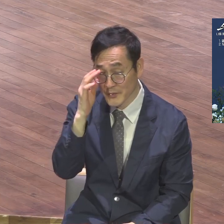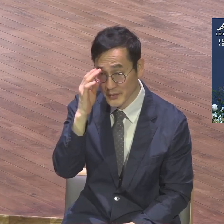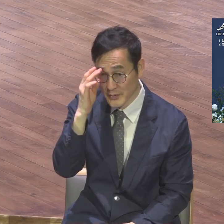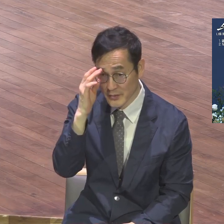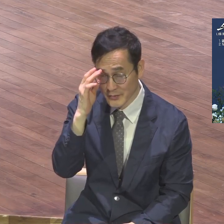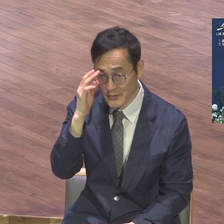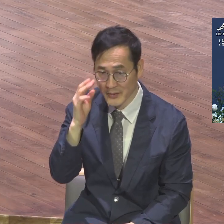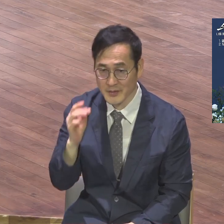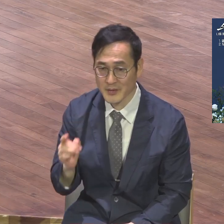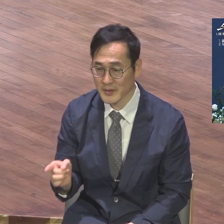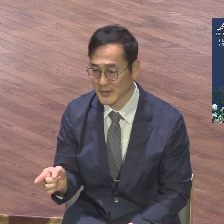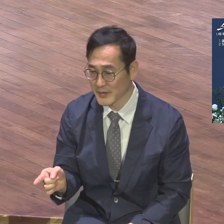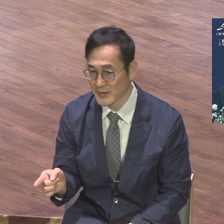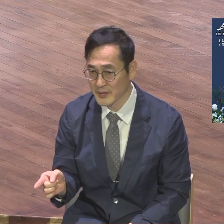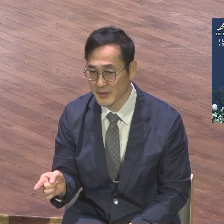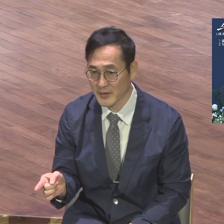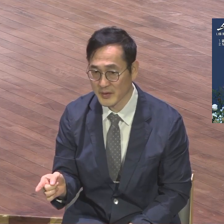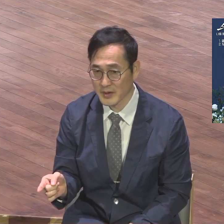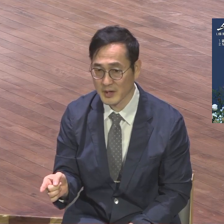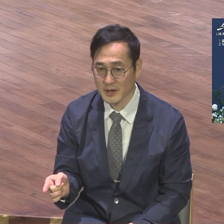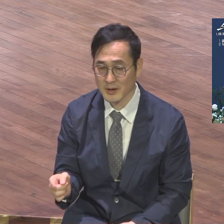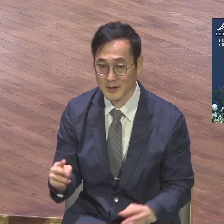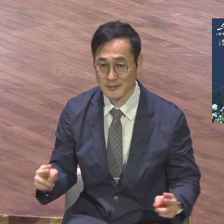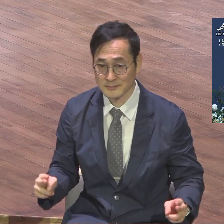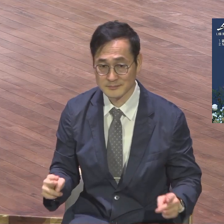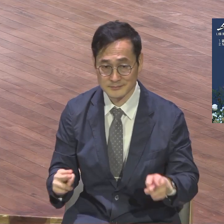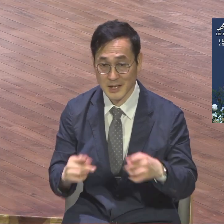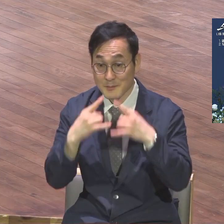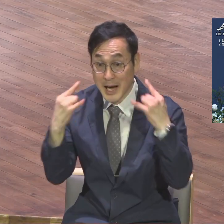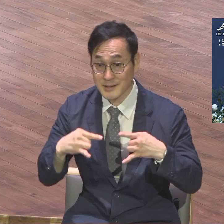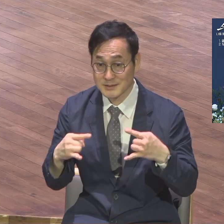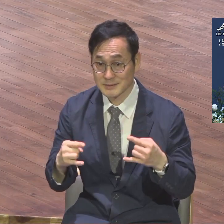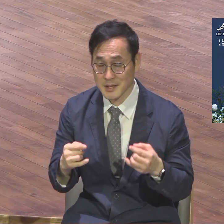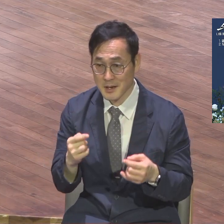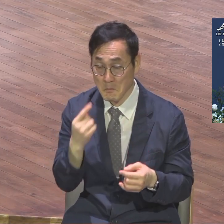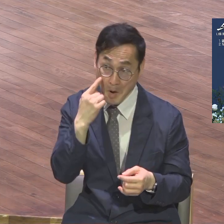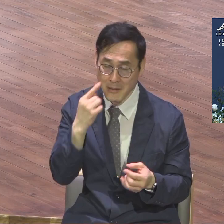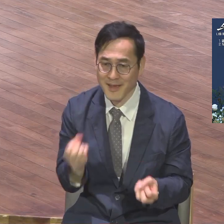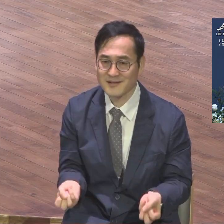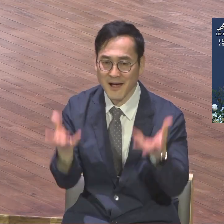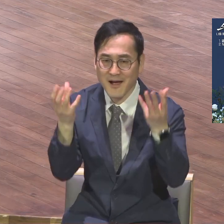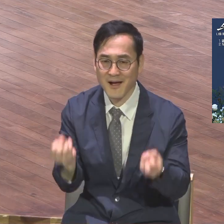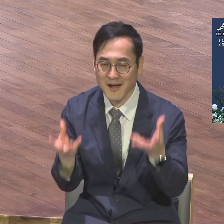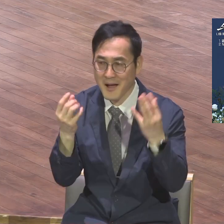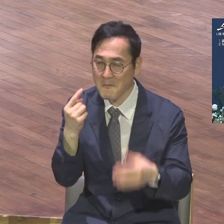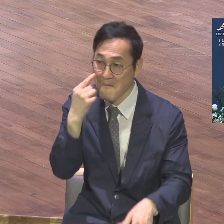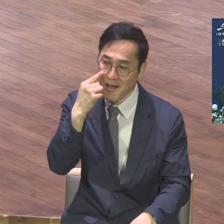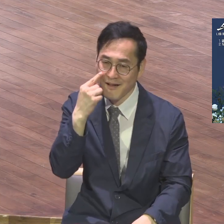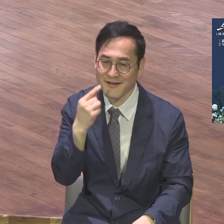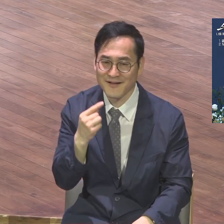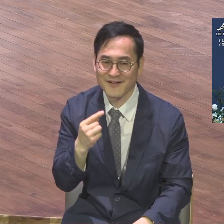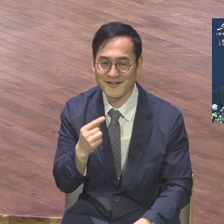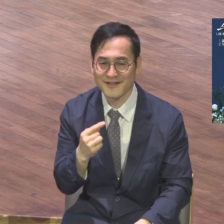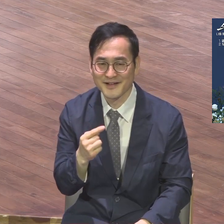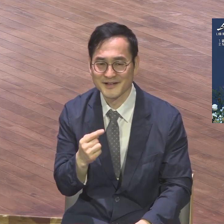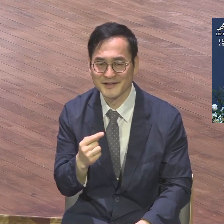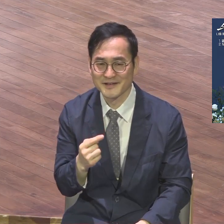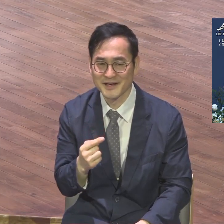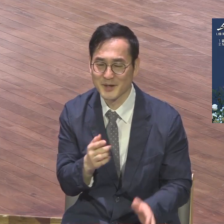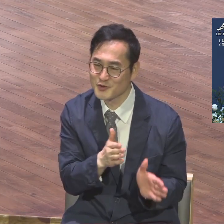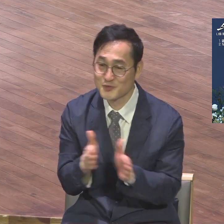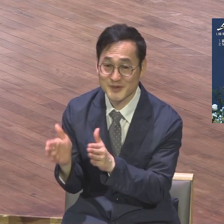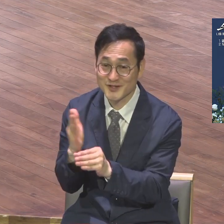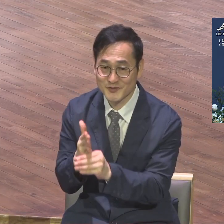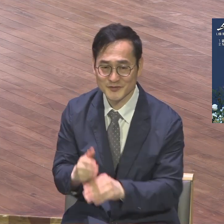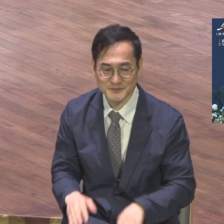그냥 처음 있는 이 이벤트를 그렇게 많이 서서 볼거리를 많이 만드는데 또